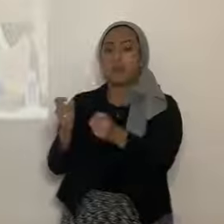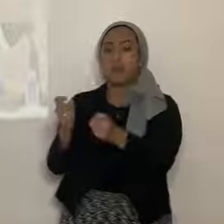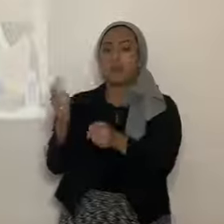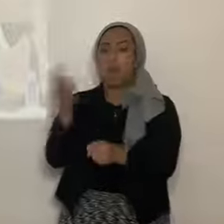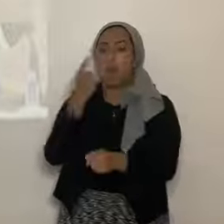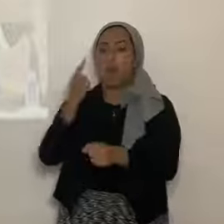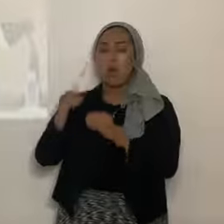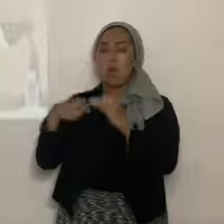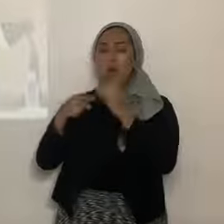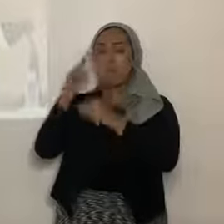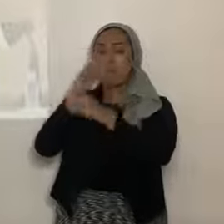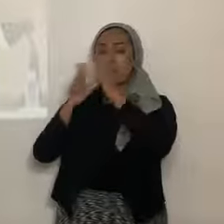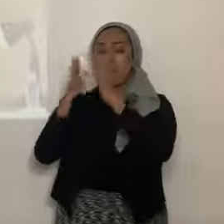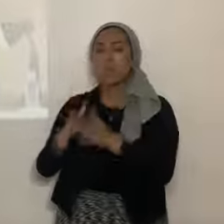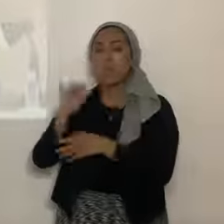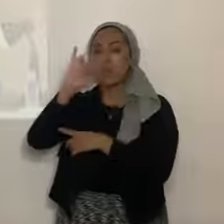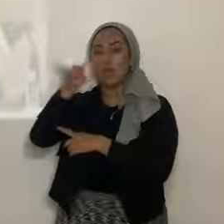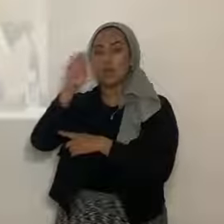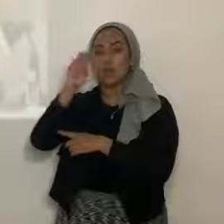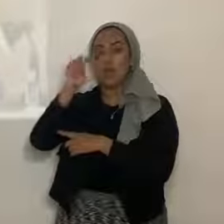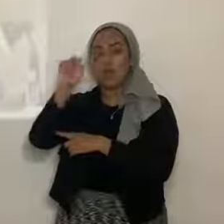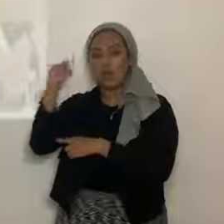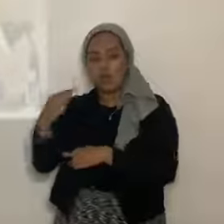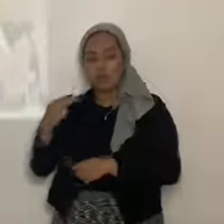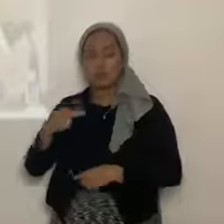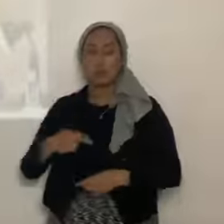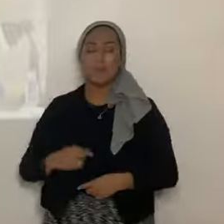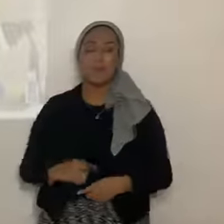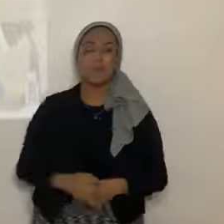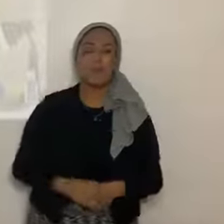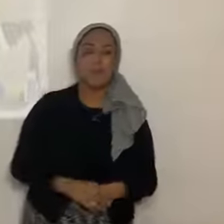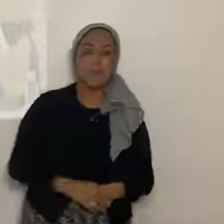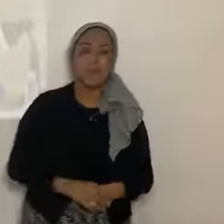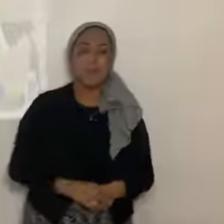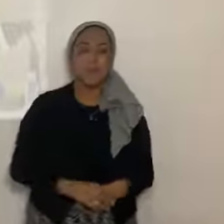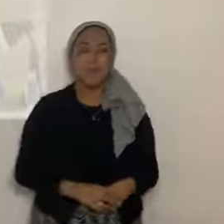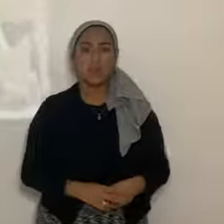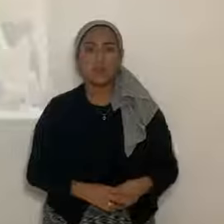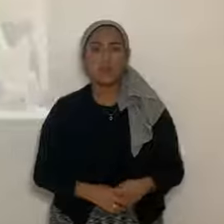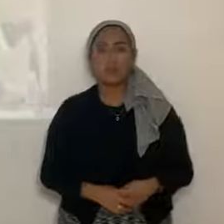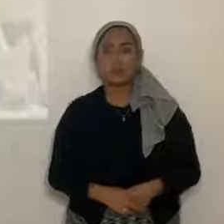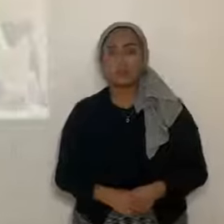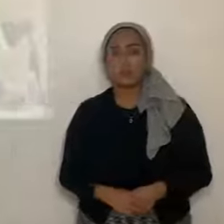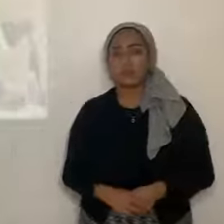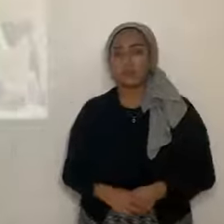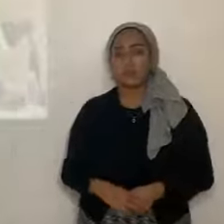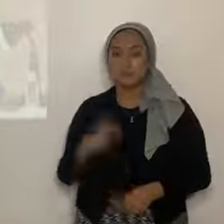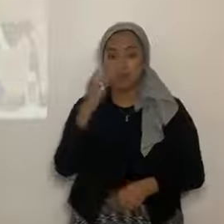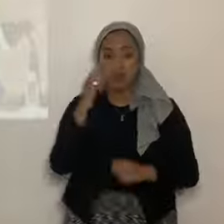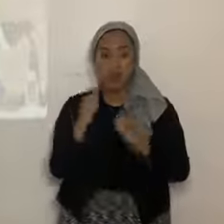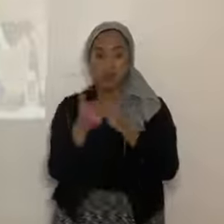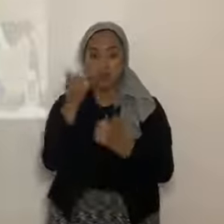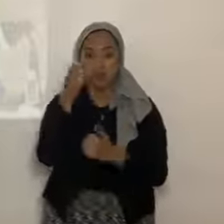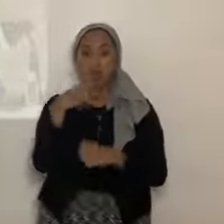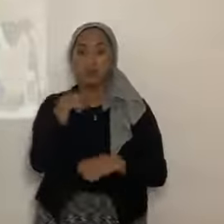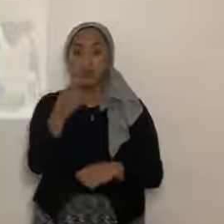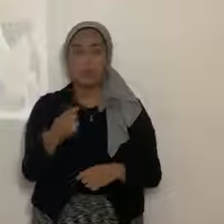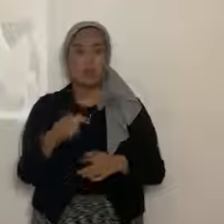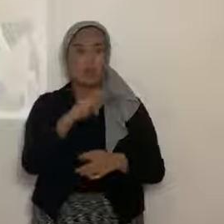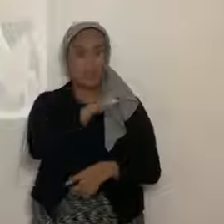Jonás. Y ahí te marca también a Mateo y a Marcos. Entonces, fíjate cómo le está diciendo: generación